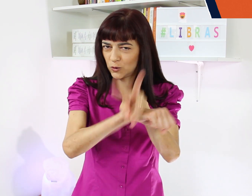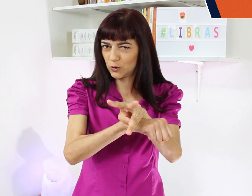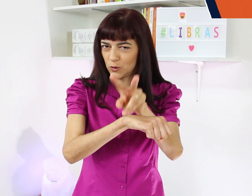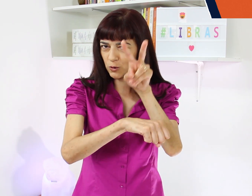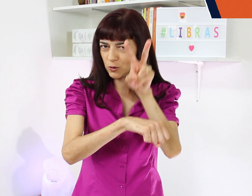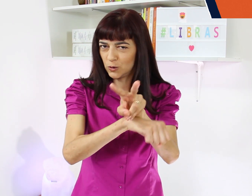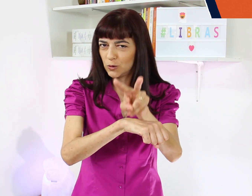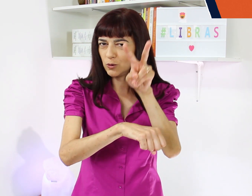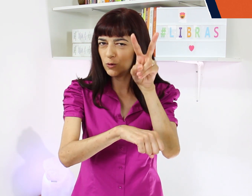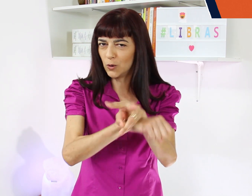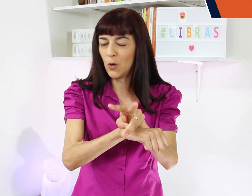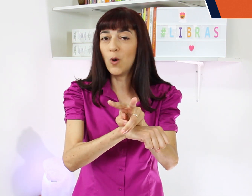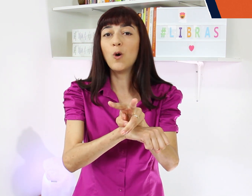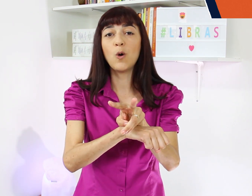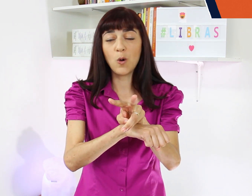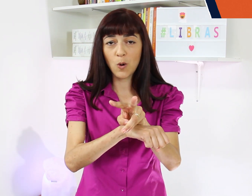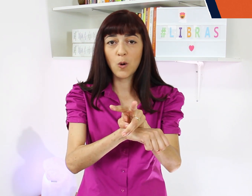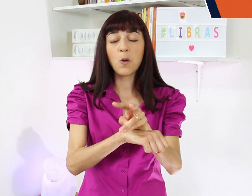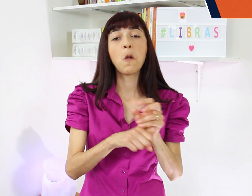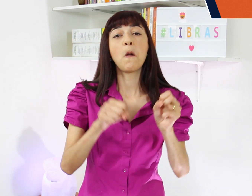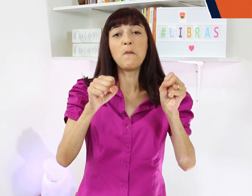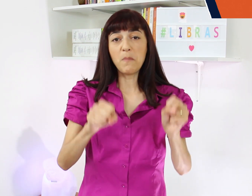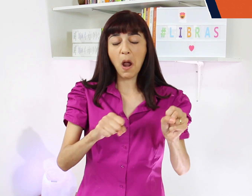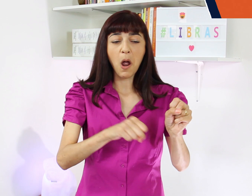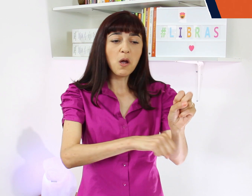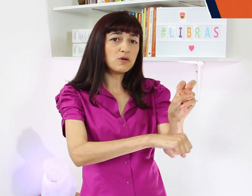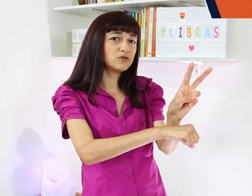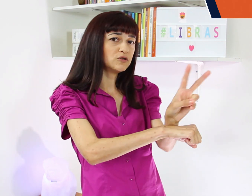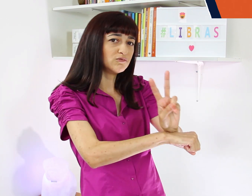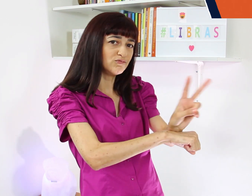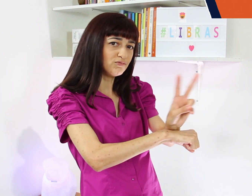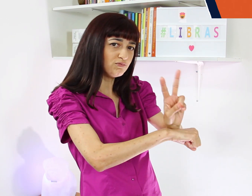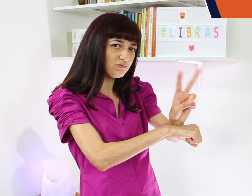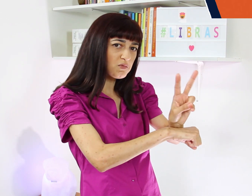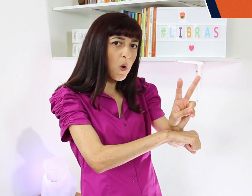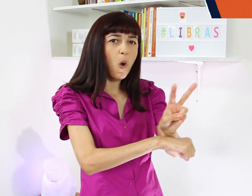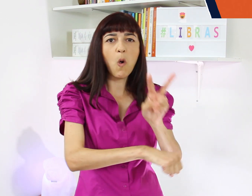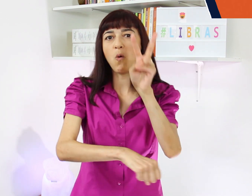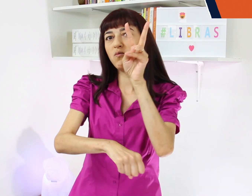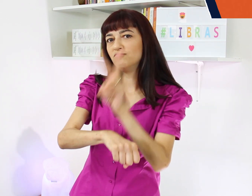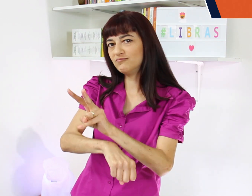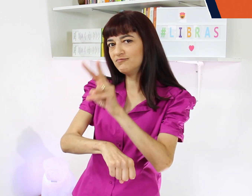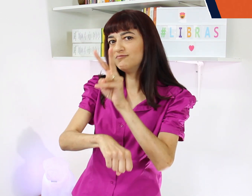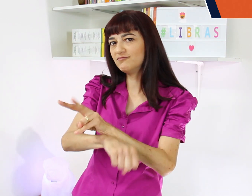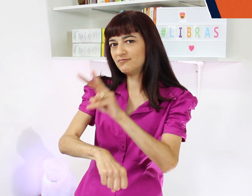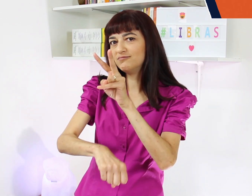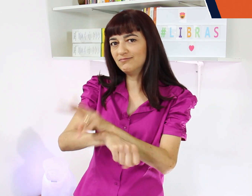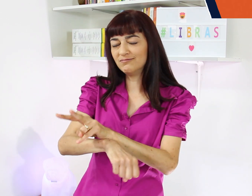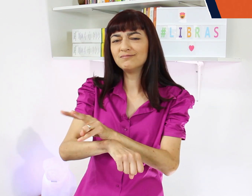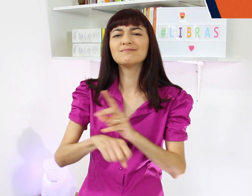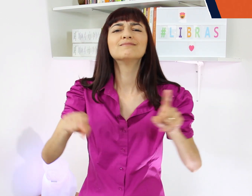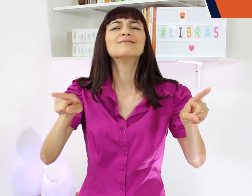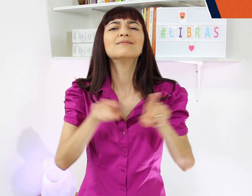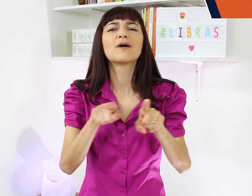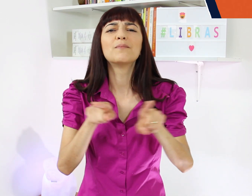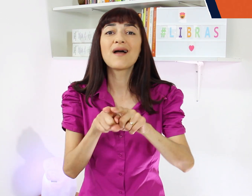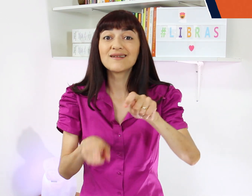olho em você. Então você pode fazer dessa forma, o sinal de vigiar, ou dessa forma. E outra